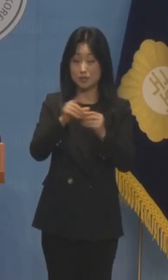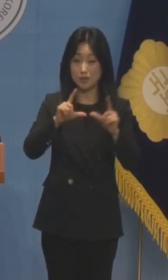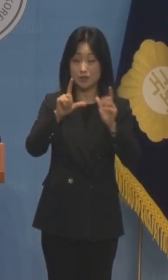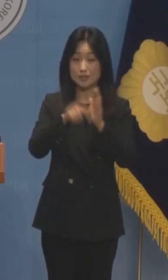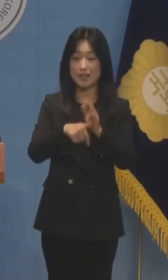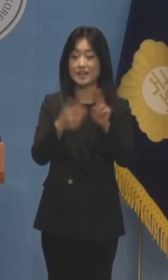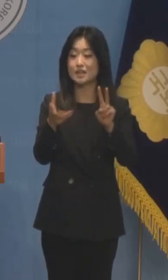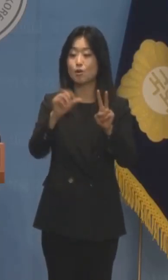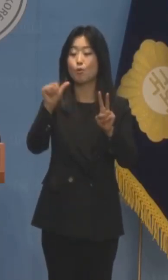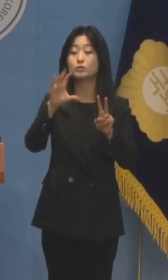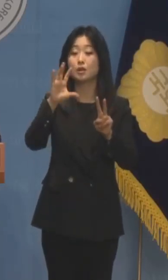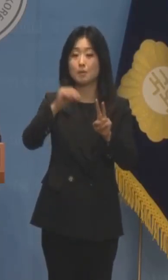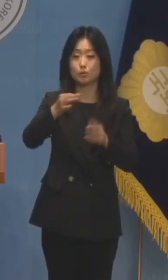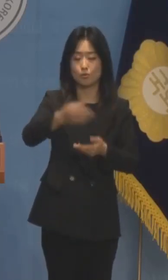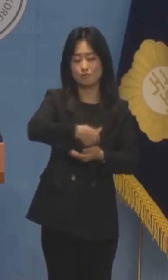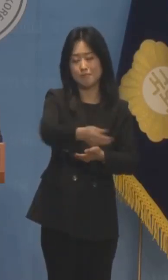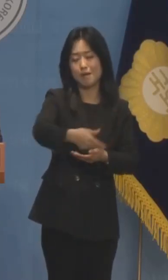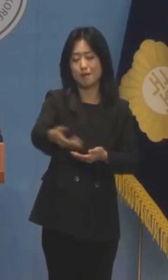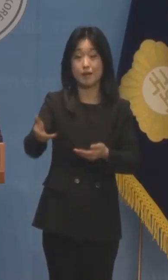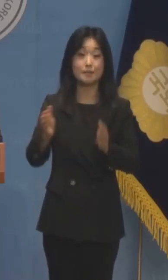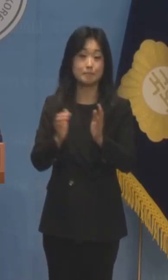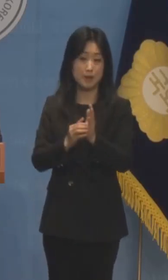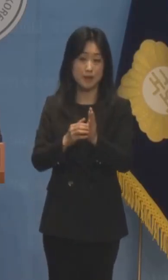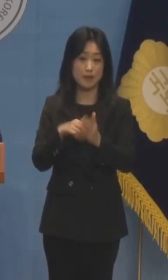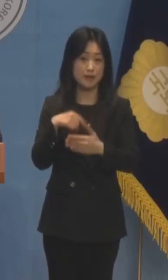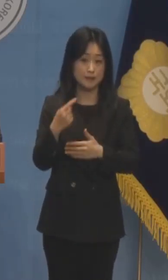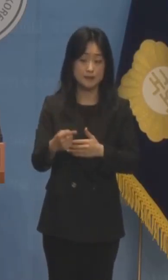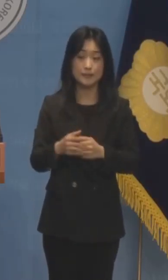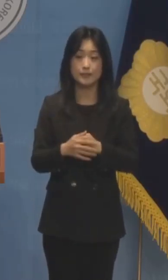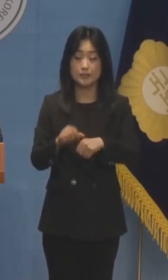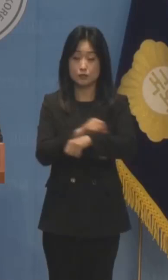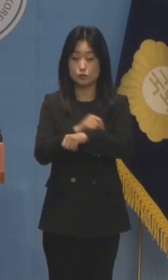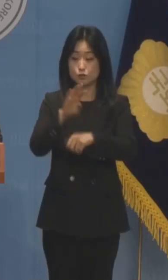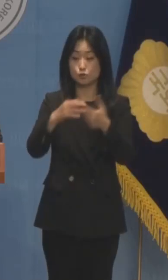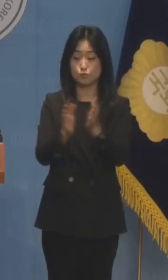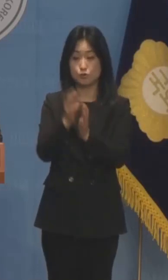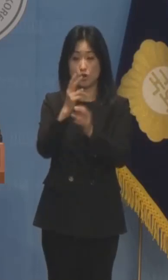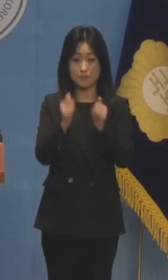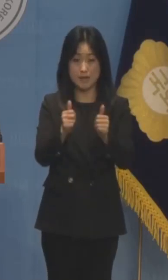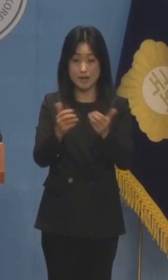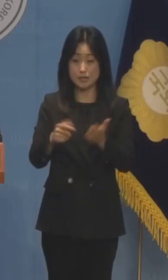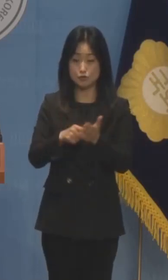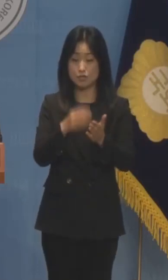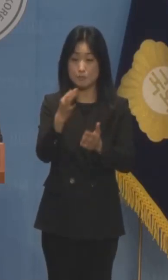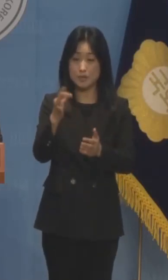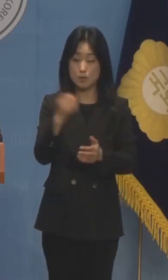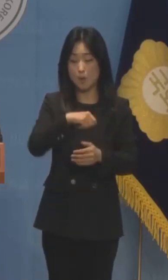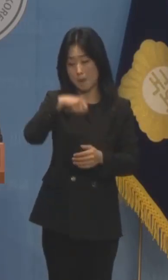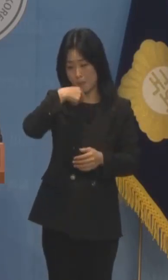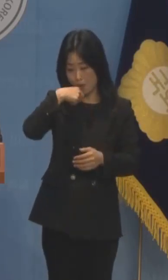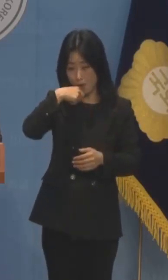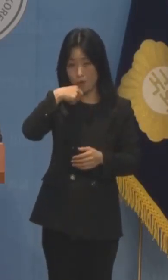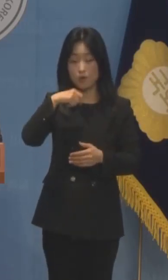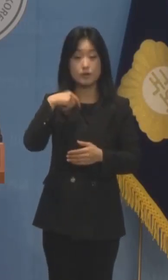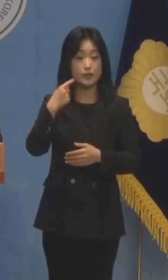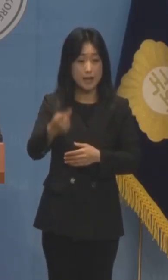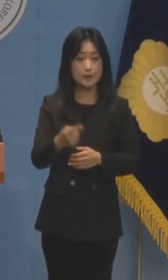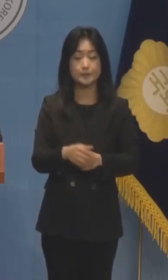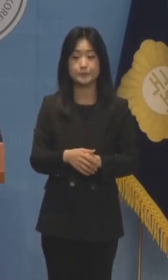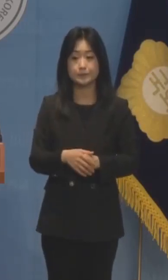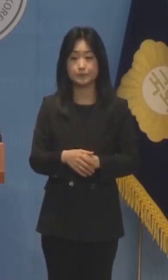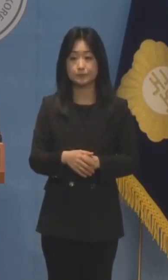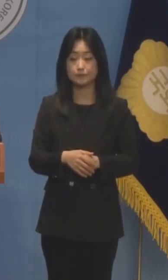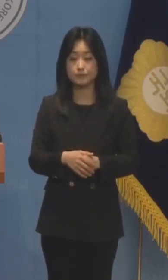원을 명절 떡값으로 지급한 의혹이 제기되었고 특수부 검사들과 업무 추진비로 밥을 먹으면서 같은 날